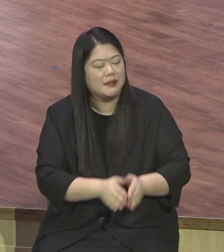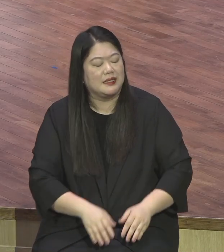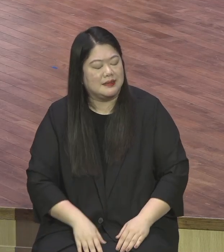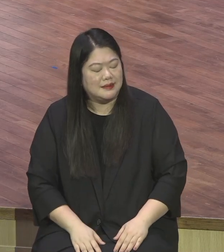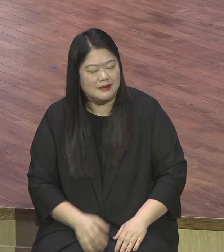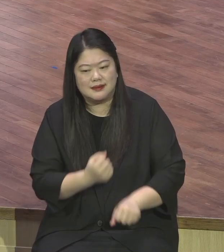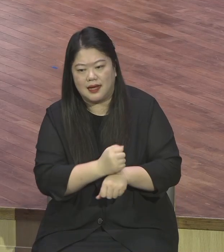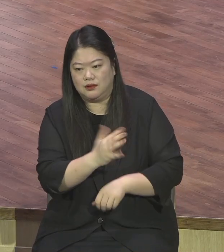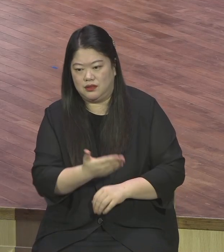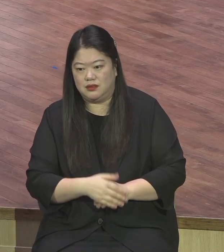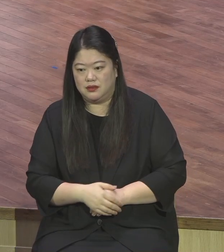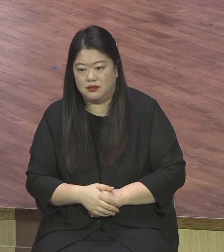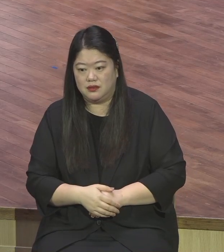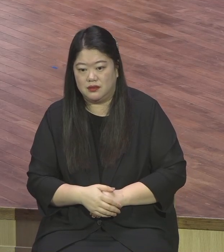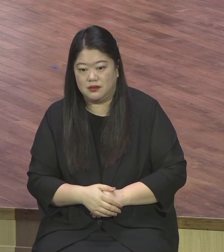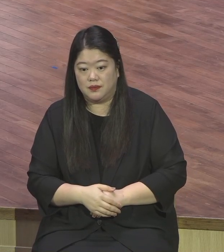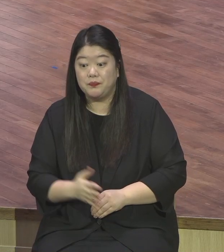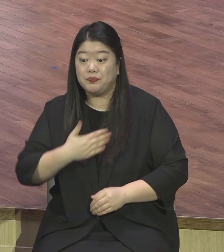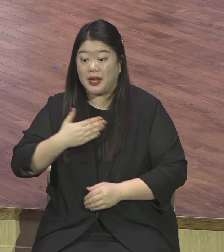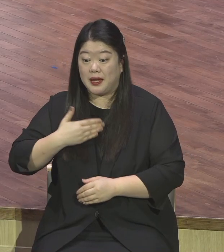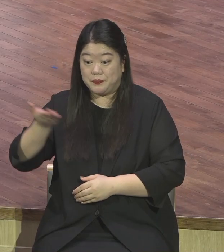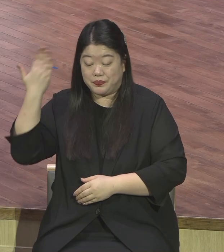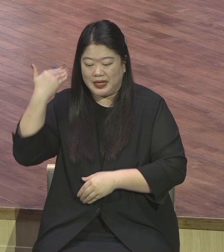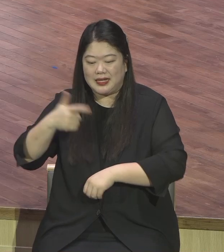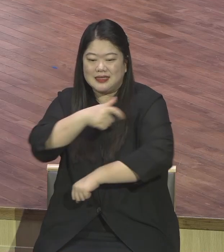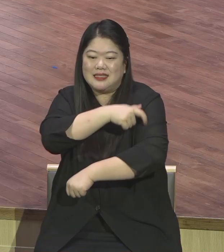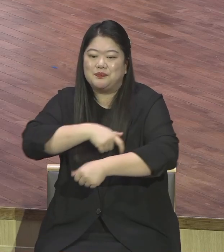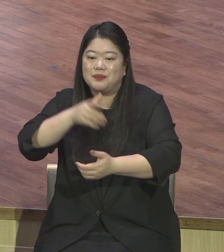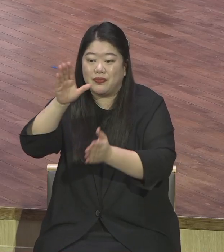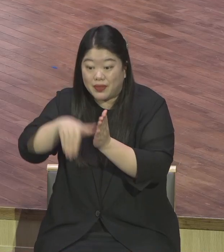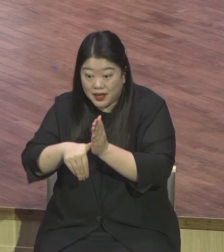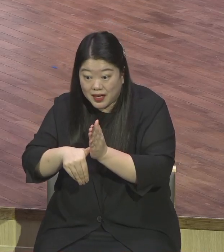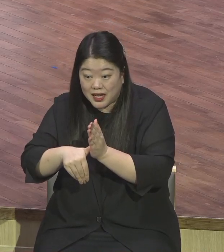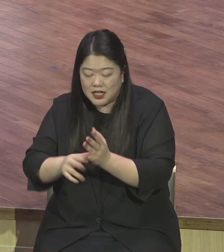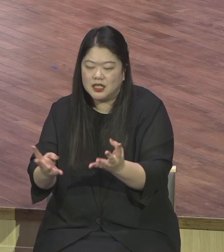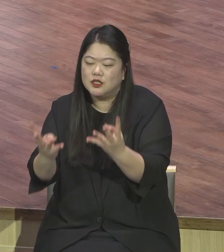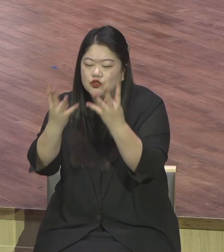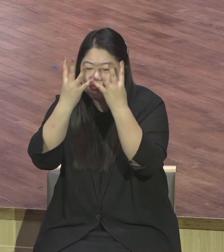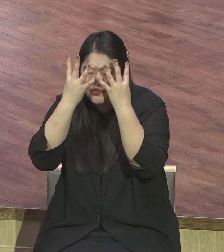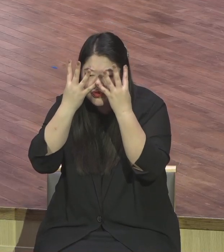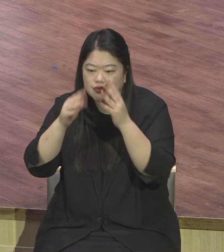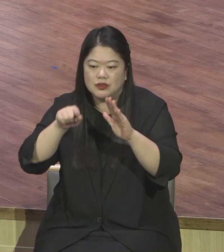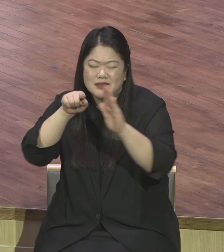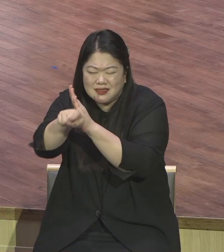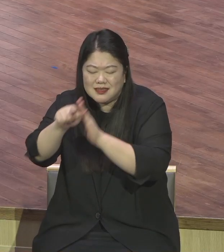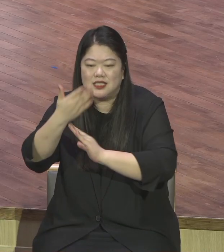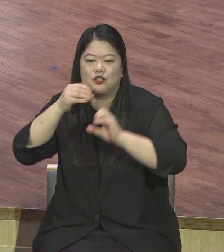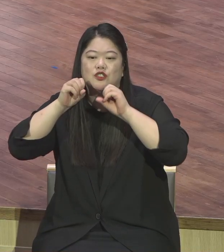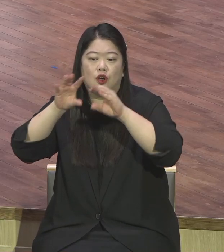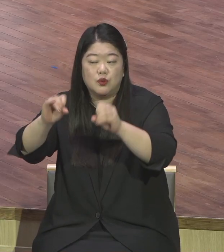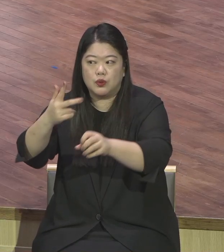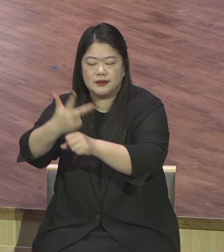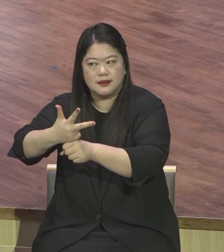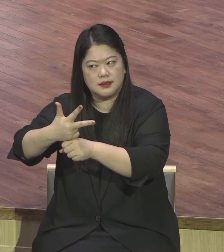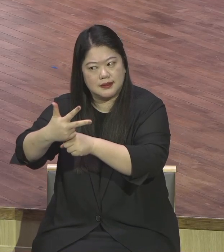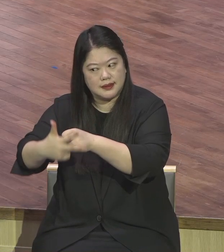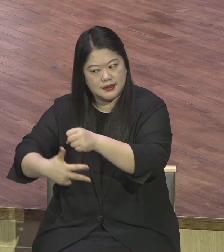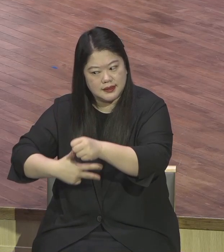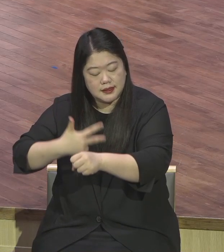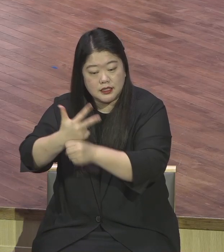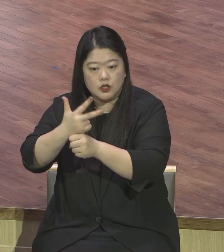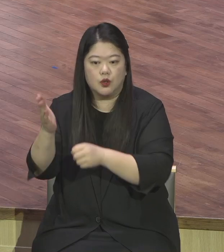평신도 때 유치장 전도를 매주 했습니다. 한 주도 안 빠지고 7년 7개월을 했습니다. 그